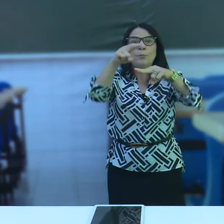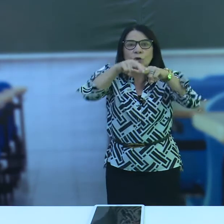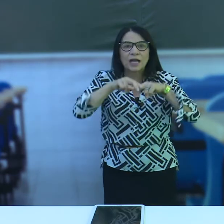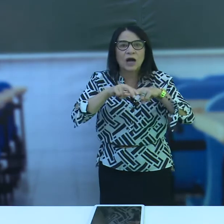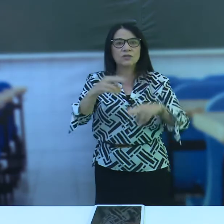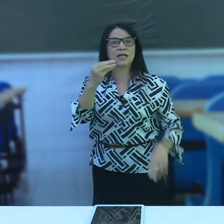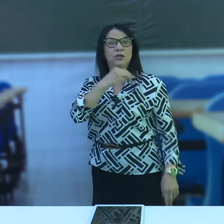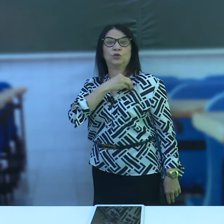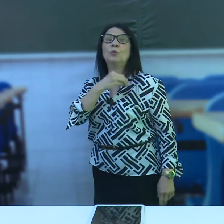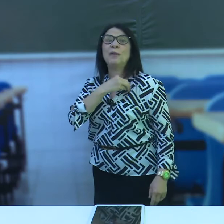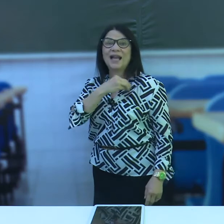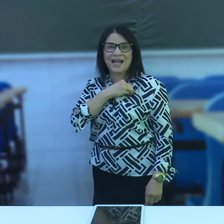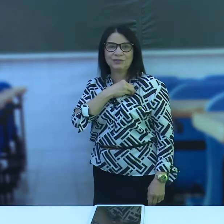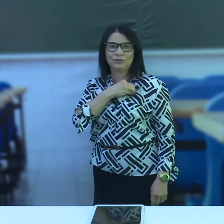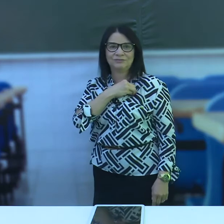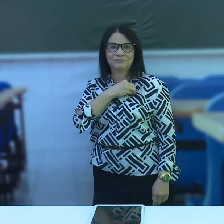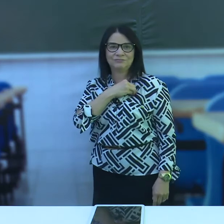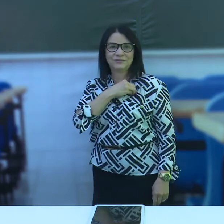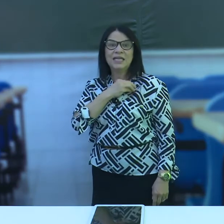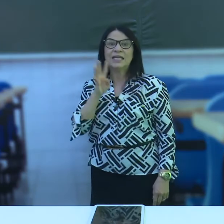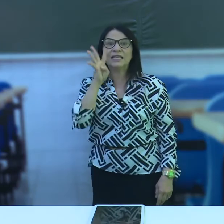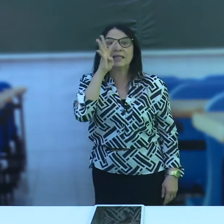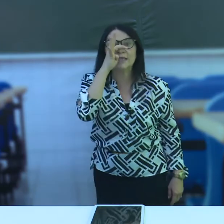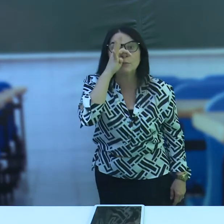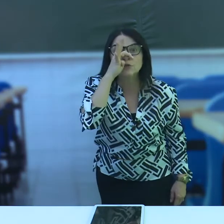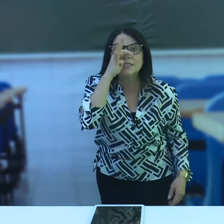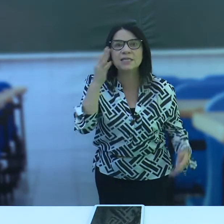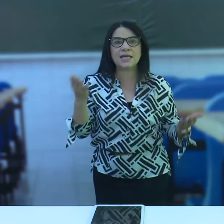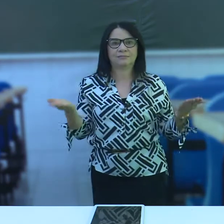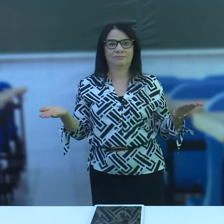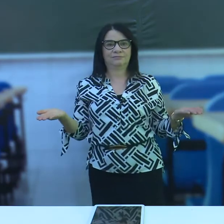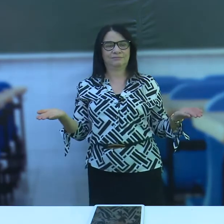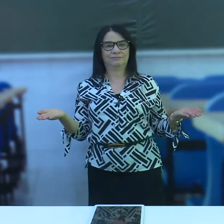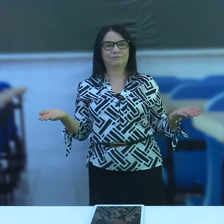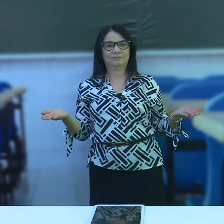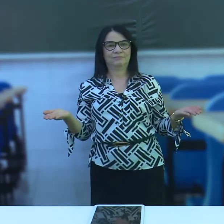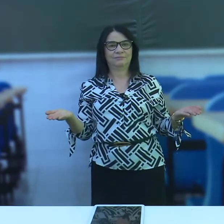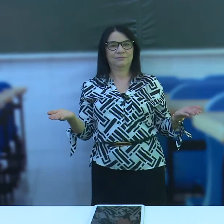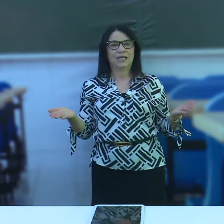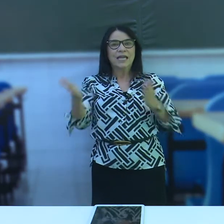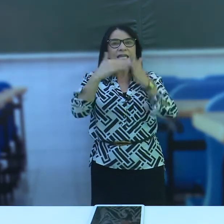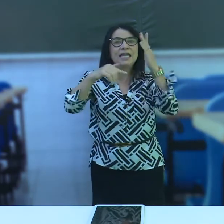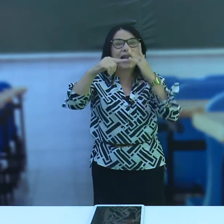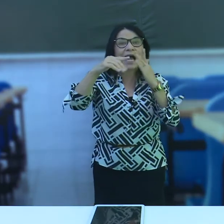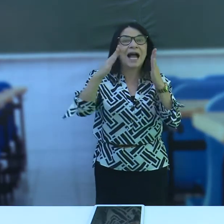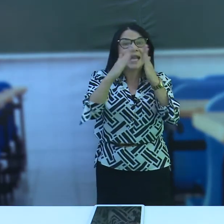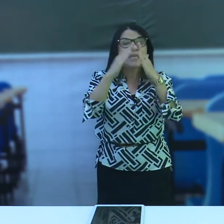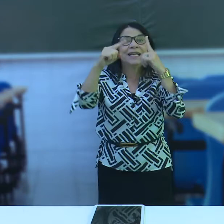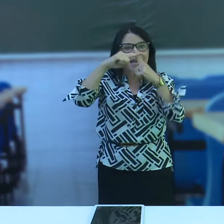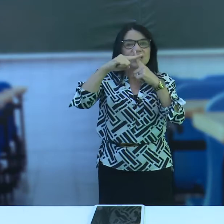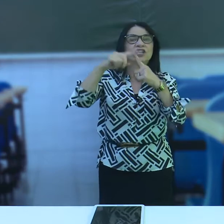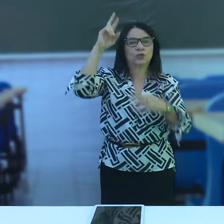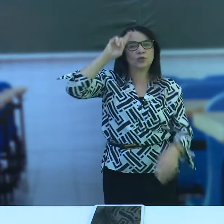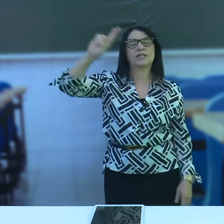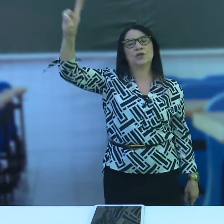Por causa do pecado e da teimosia. E a igreja do